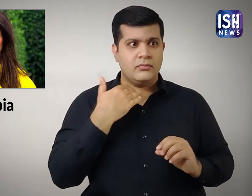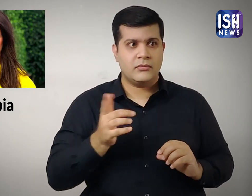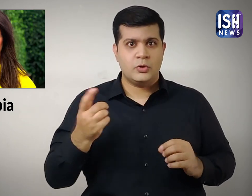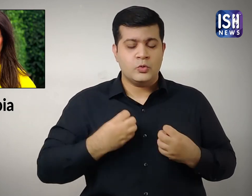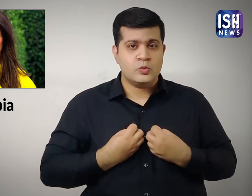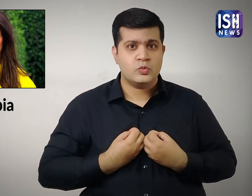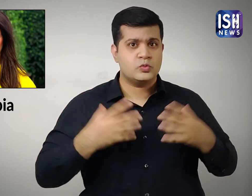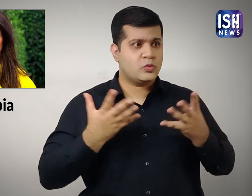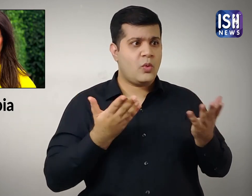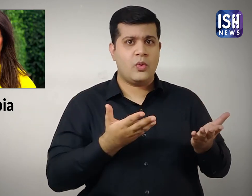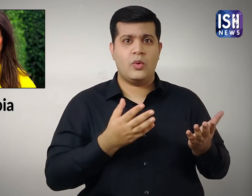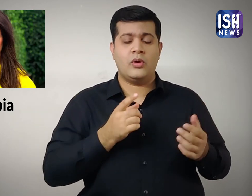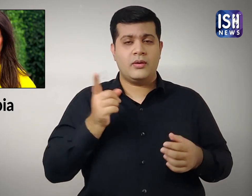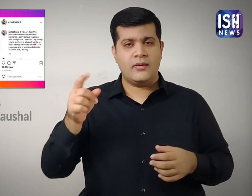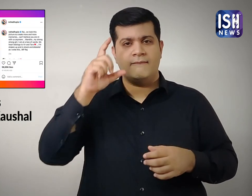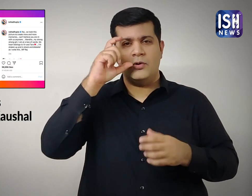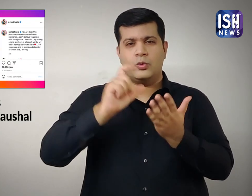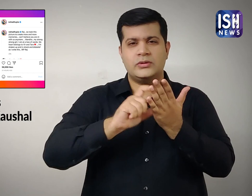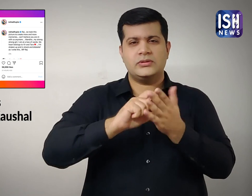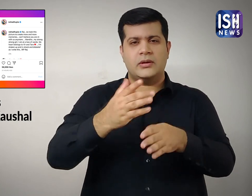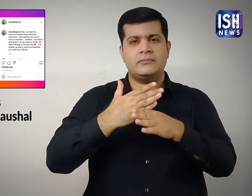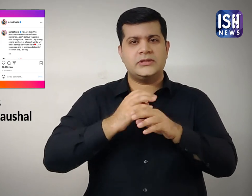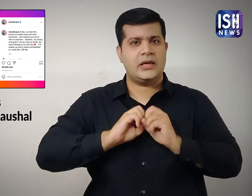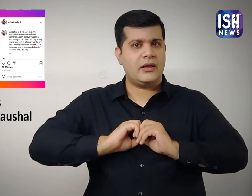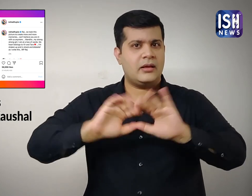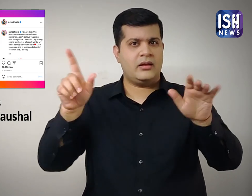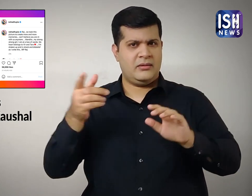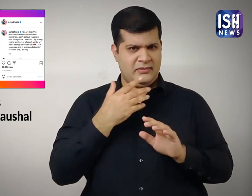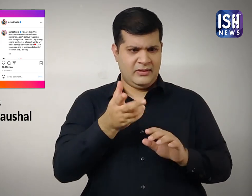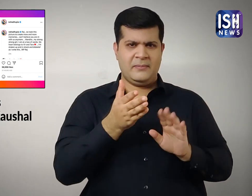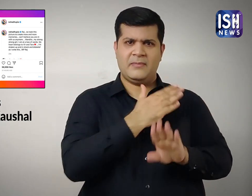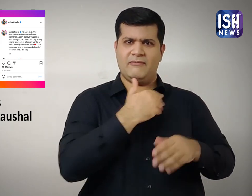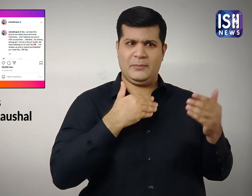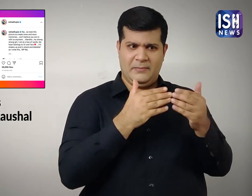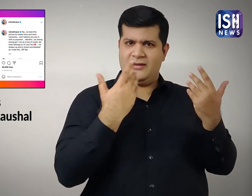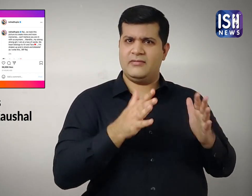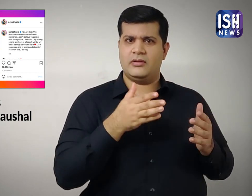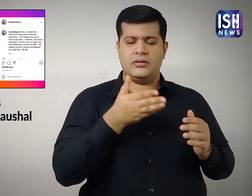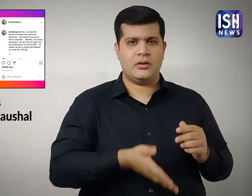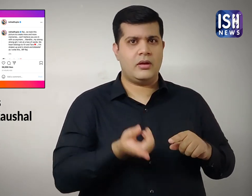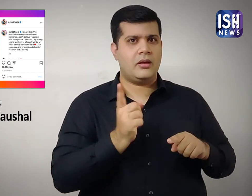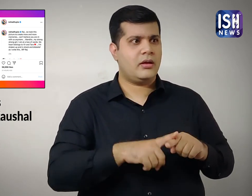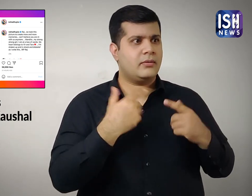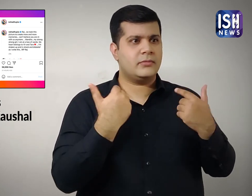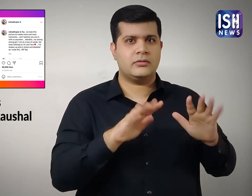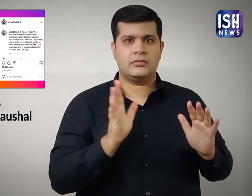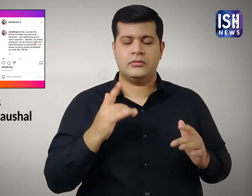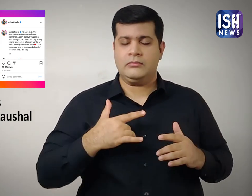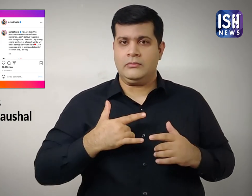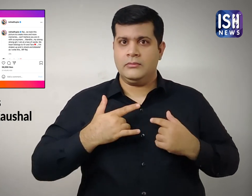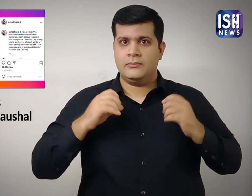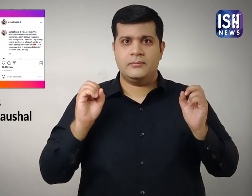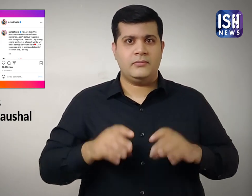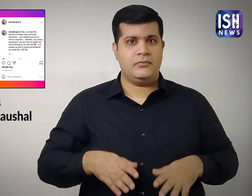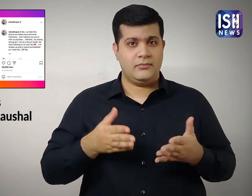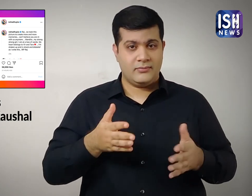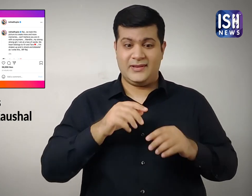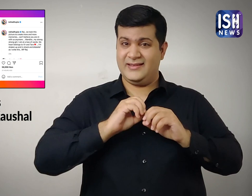अचानक हुई उनकी मौद की खबर सुनकर वस्तब्द रह गई। निःहा ने फिर इंस्टग्राम पर एक तस्वीर साझा की और बताया कि वह हाल ही में